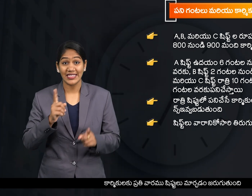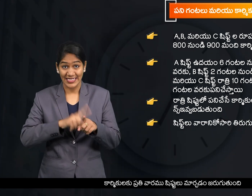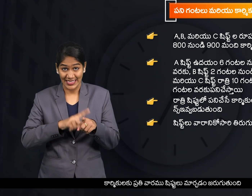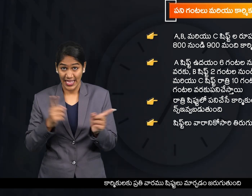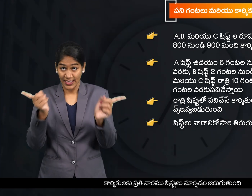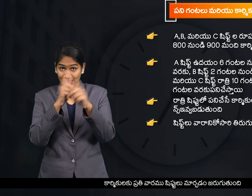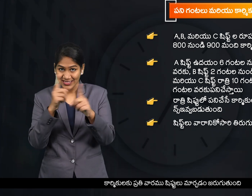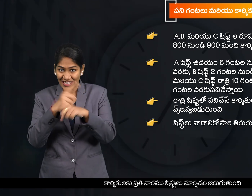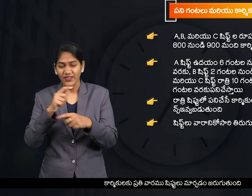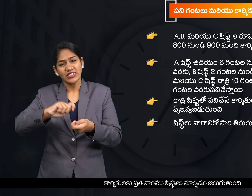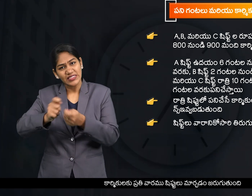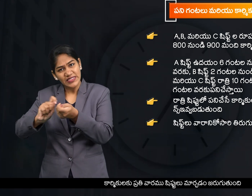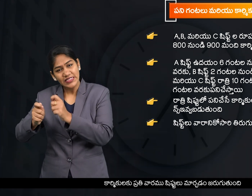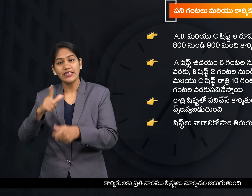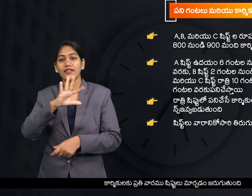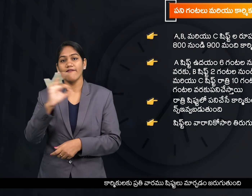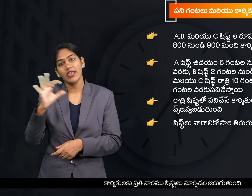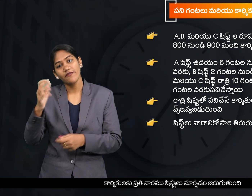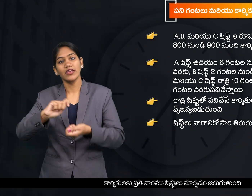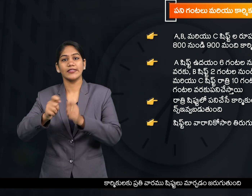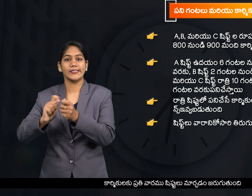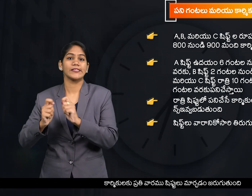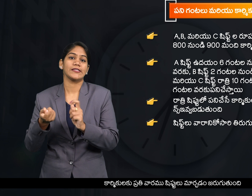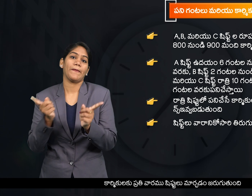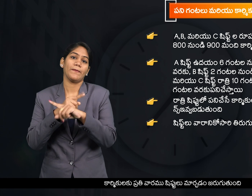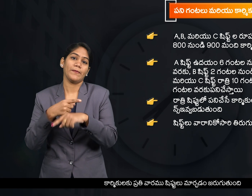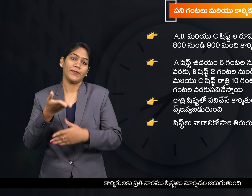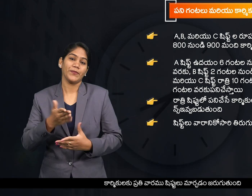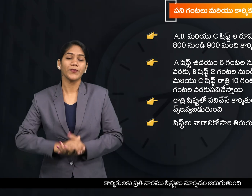కార్మికులకు ప్రతి వారం షిఫ్ట్లు మార్చడం జరుగుతుంది.